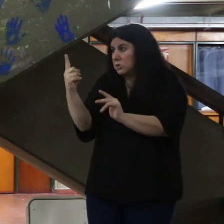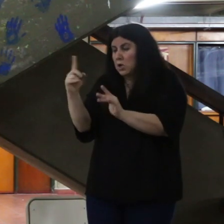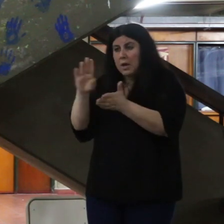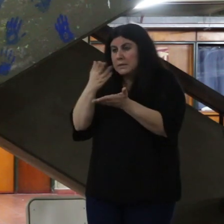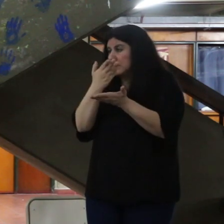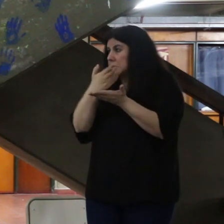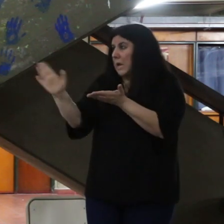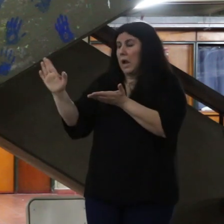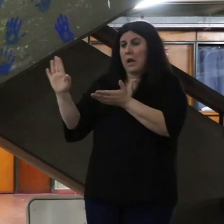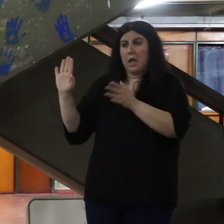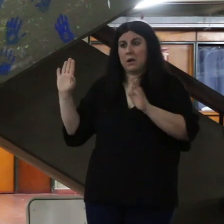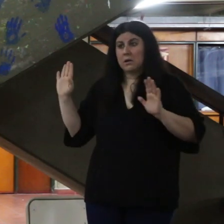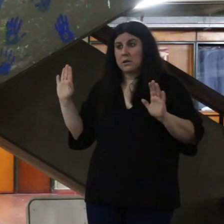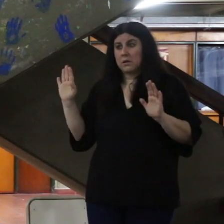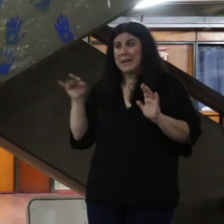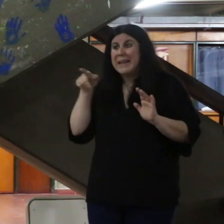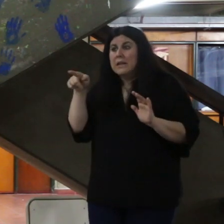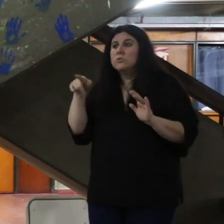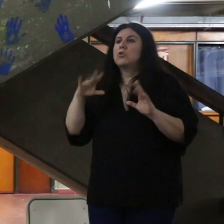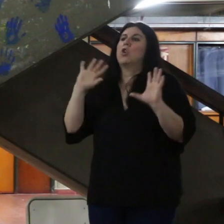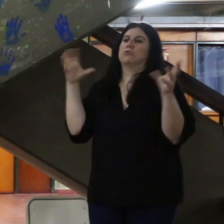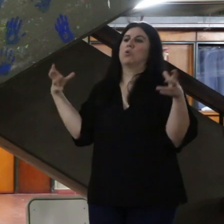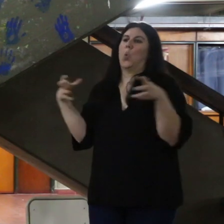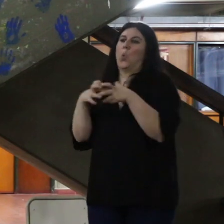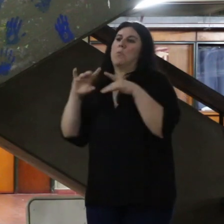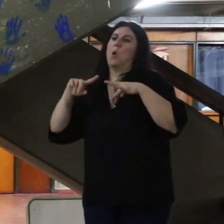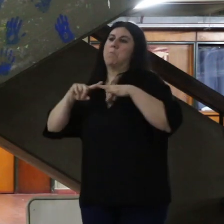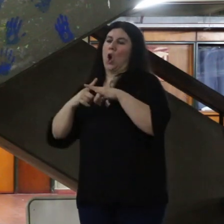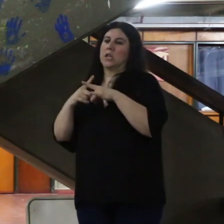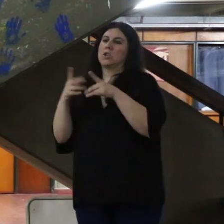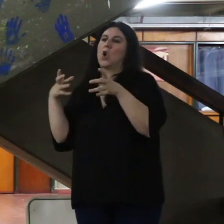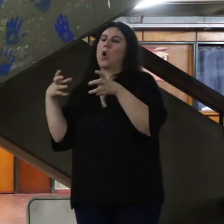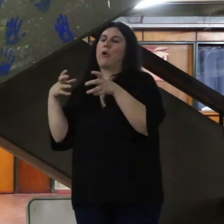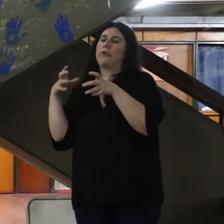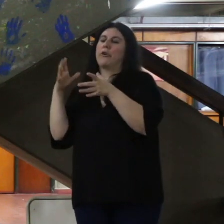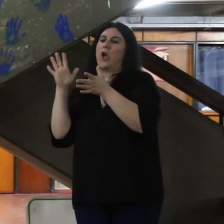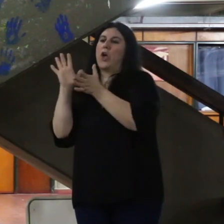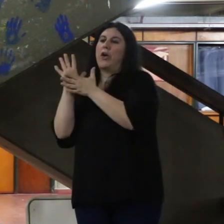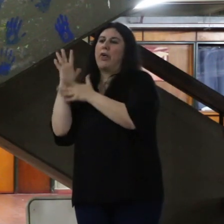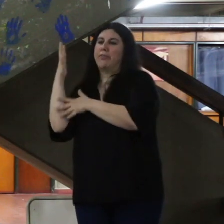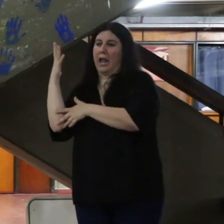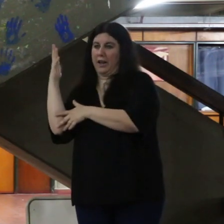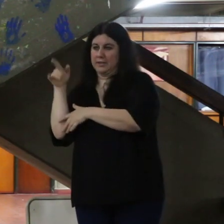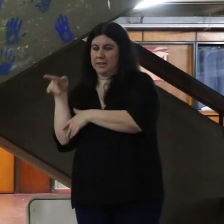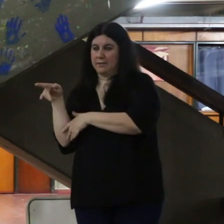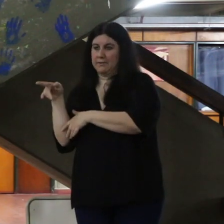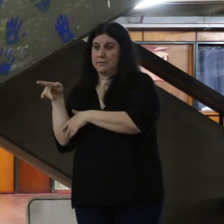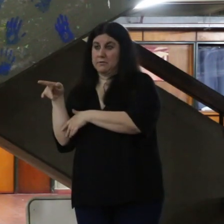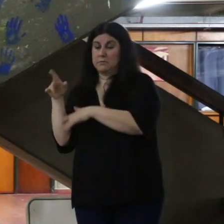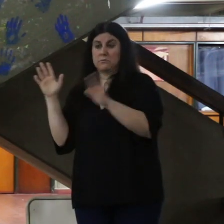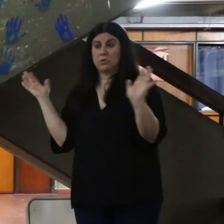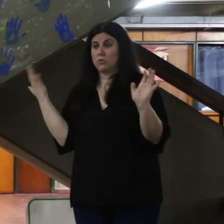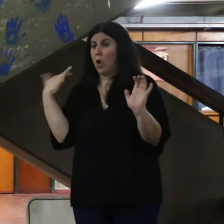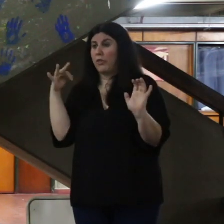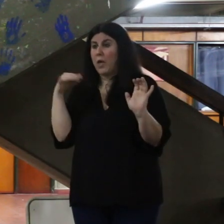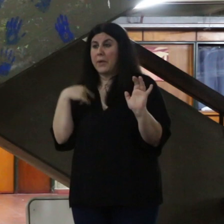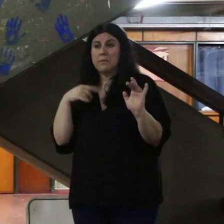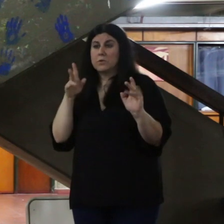son las nuevas derechas, pero no en Argentina. Por eso digo, tenemos que salir y ver un poco más